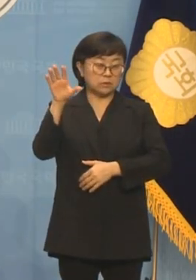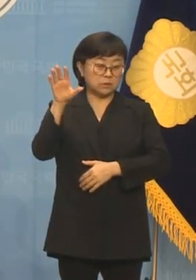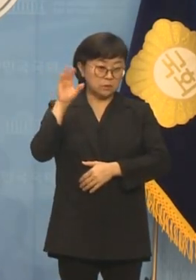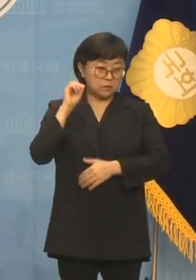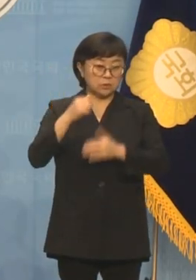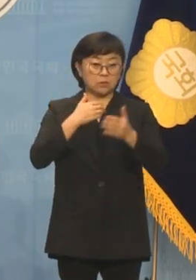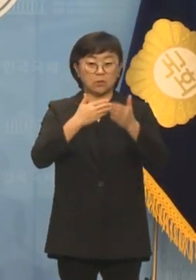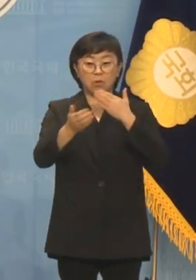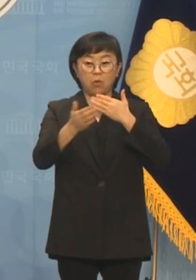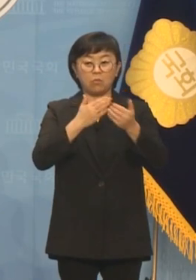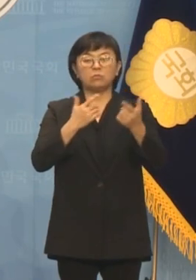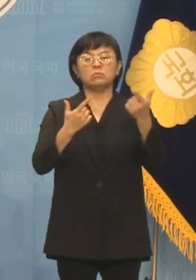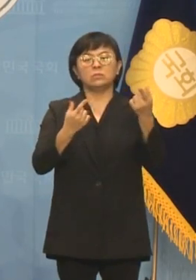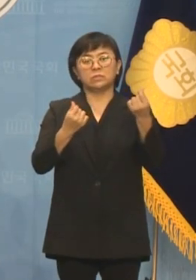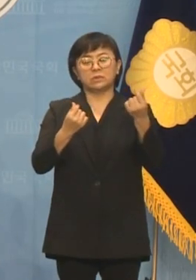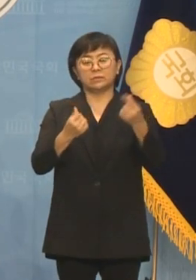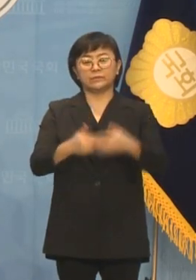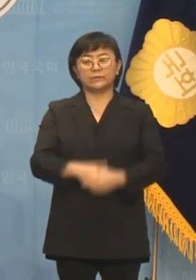바도 다르지 않습니다.